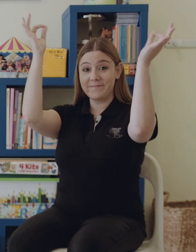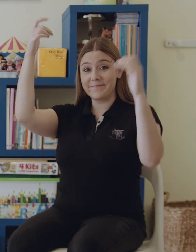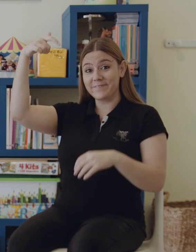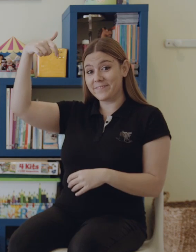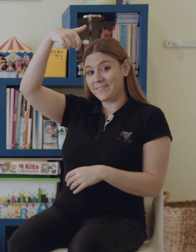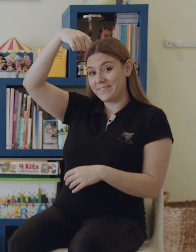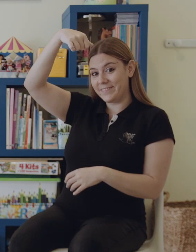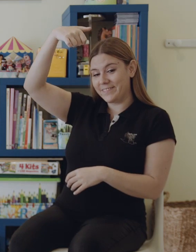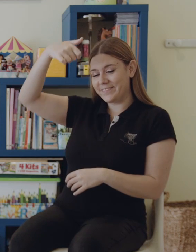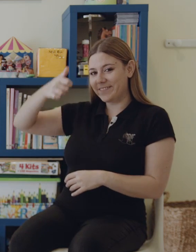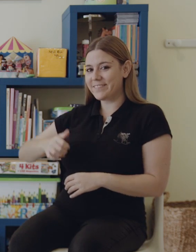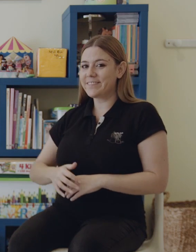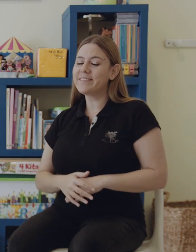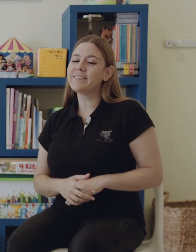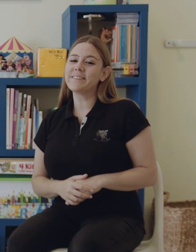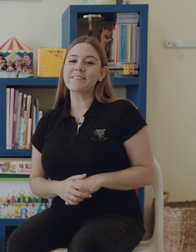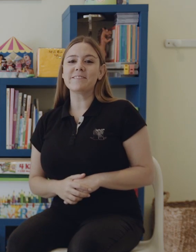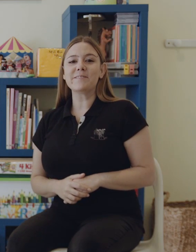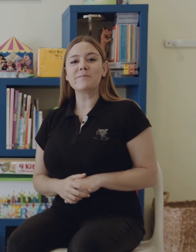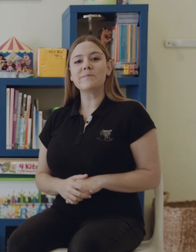pretos com agrafador.